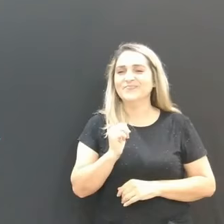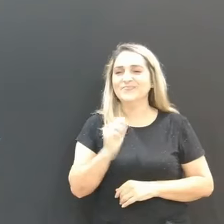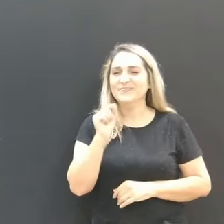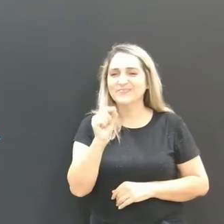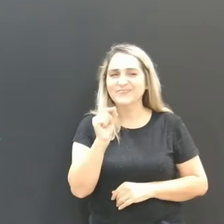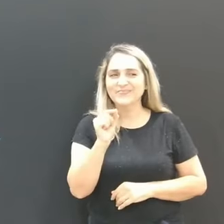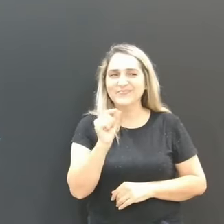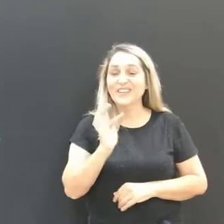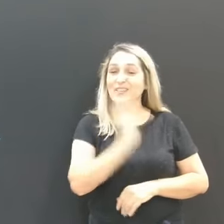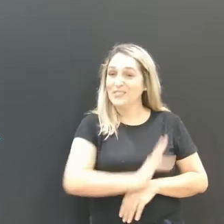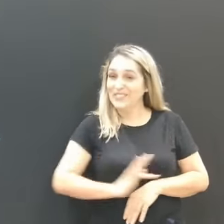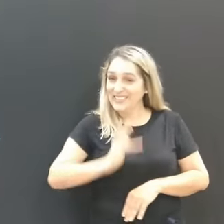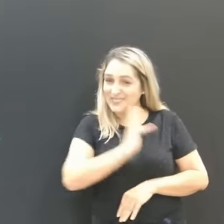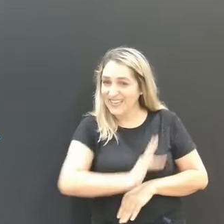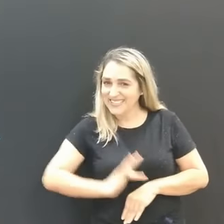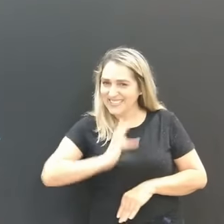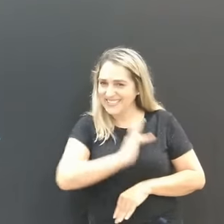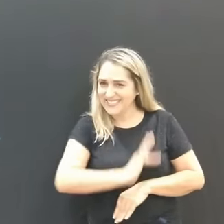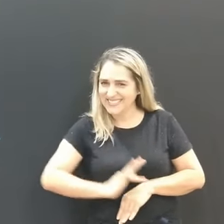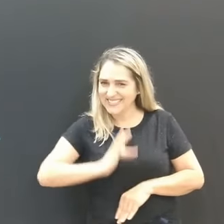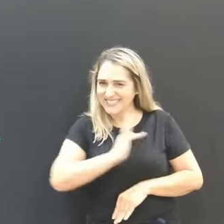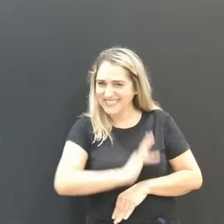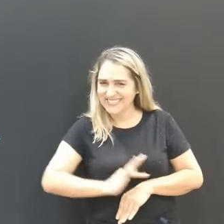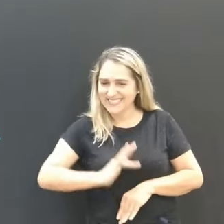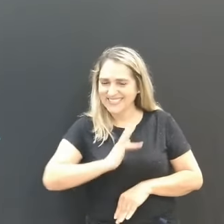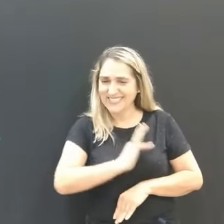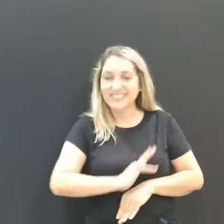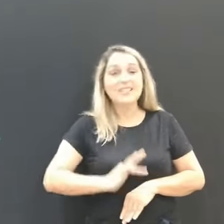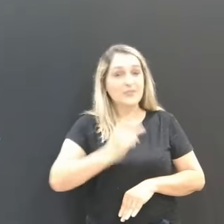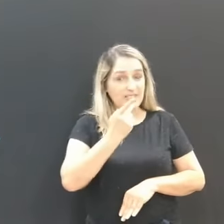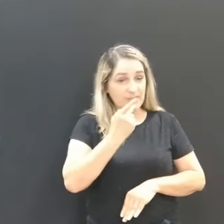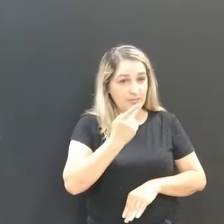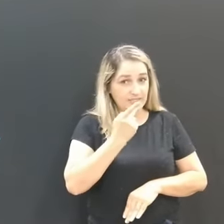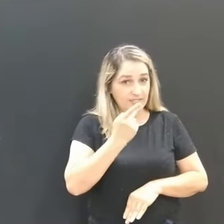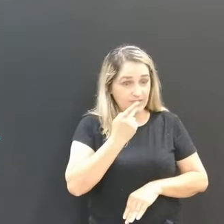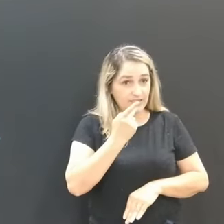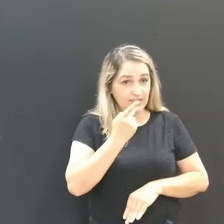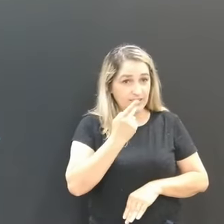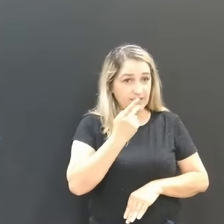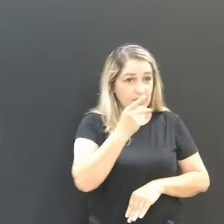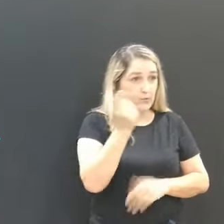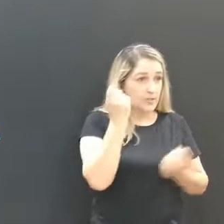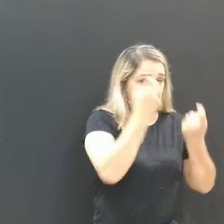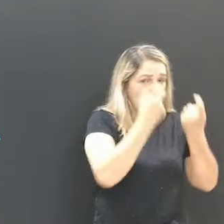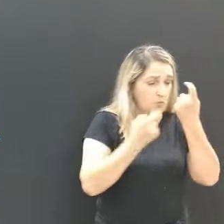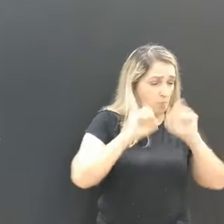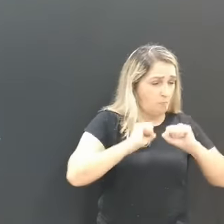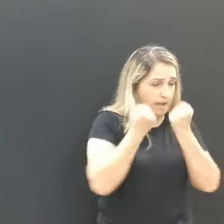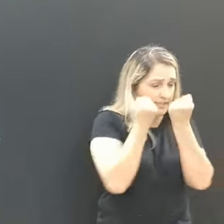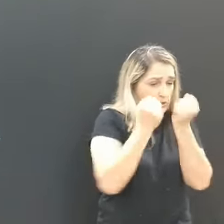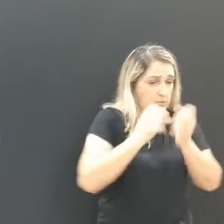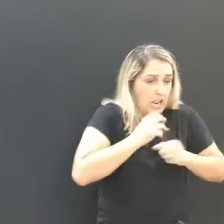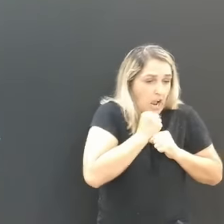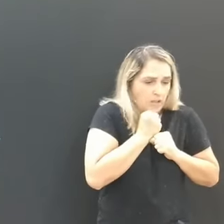tá? O Senhor, Ele está sempre pronto em nos socorrer. Então, em Filipenses, nós temos, né, esse